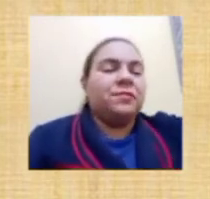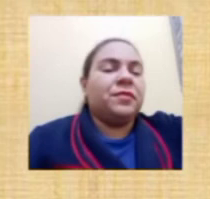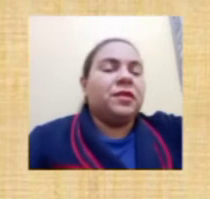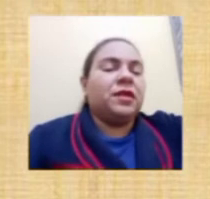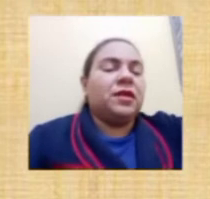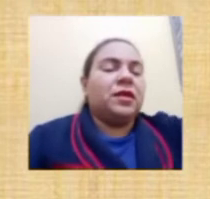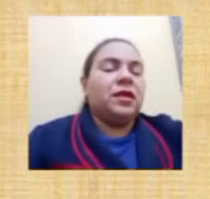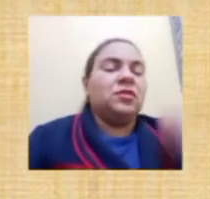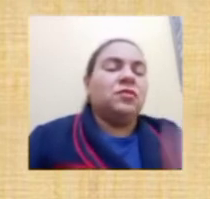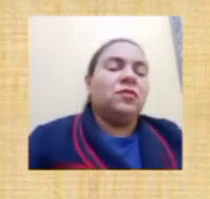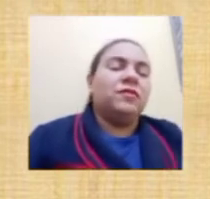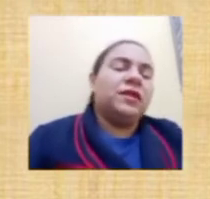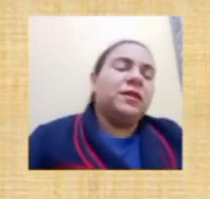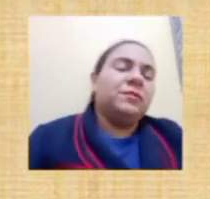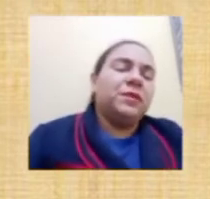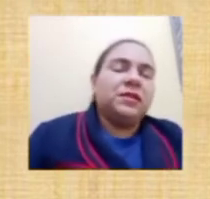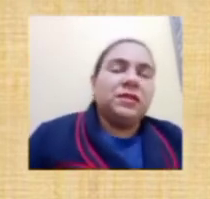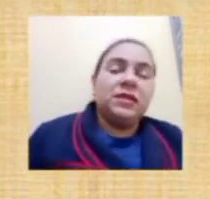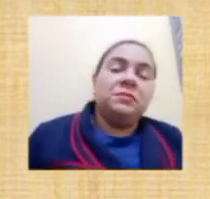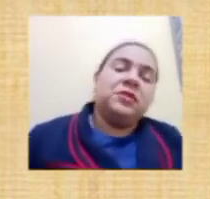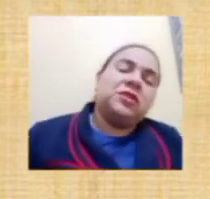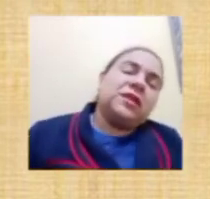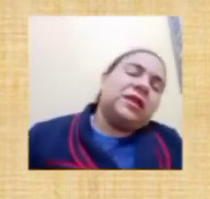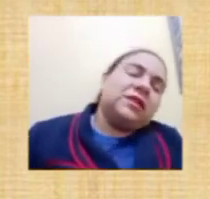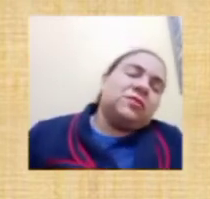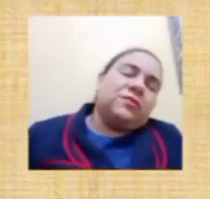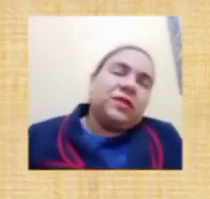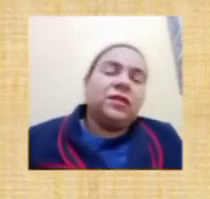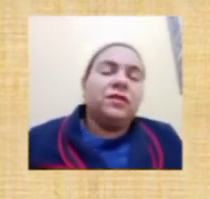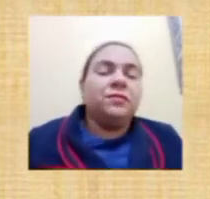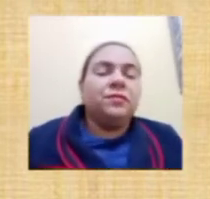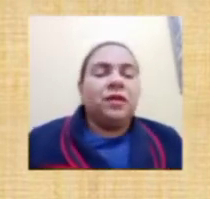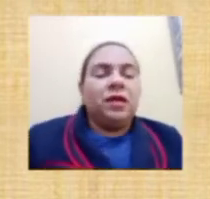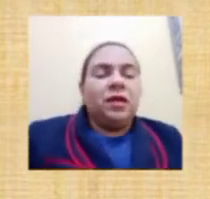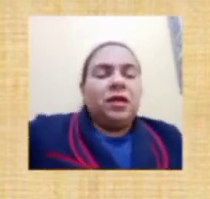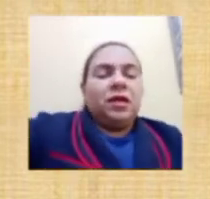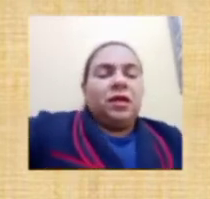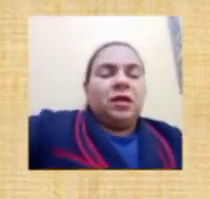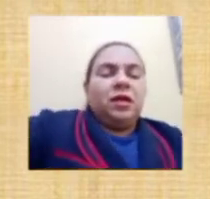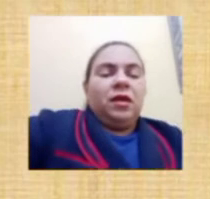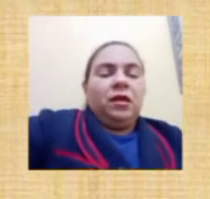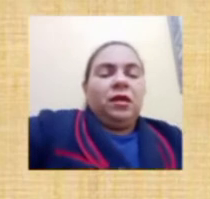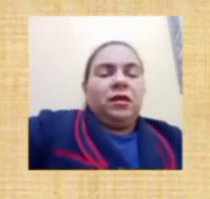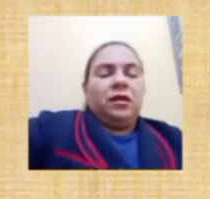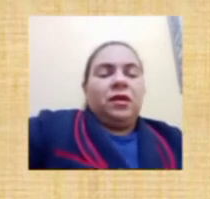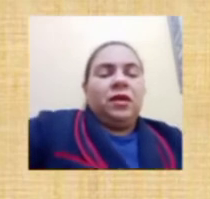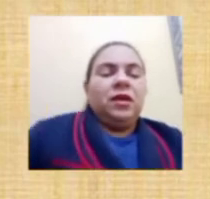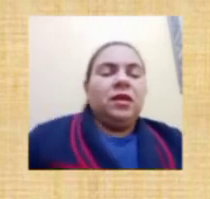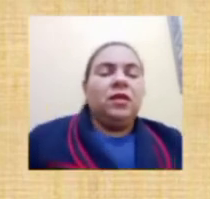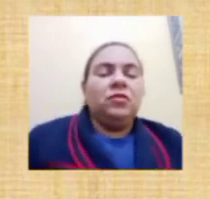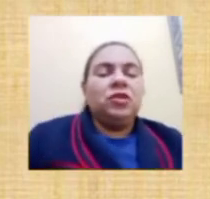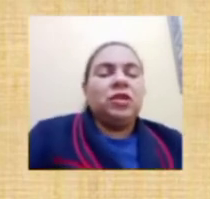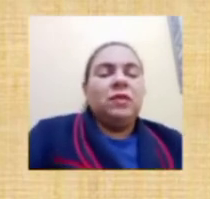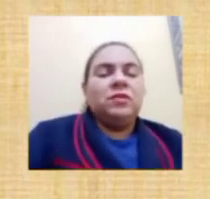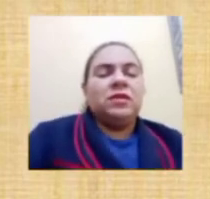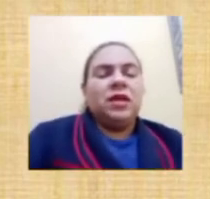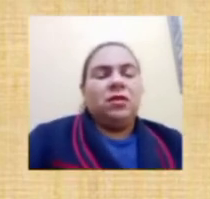Então, nós temos aí menos 12, tirando de dentro do parênteses, menos 12, menos